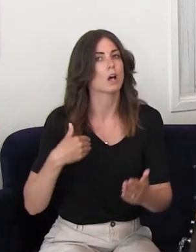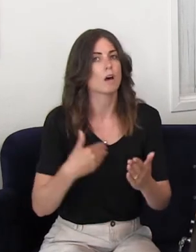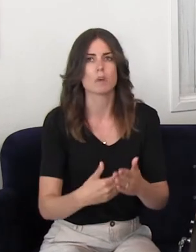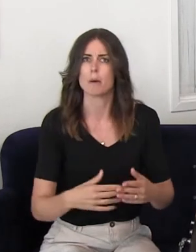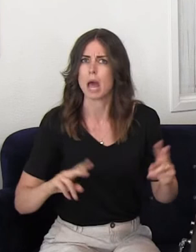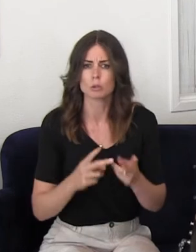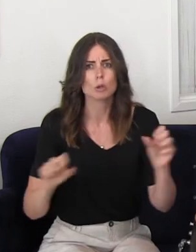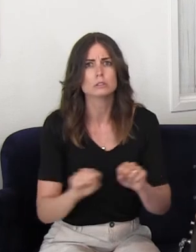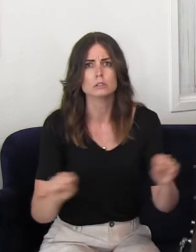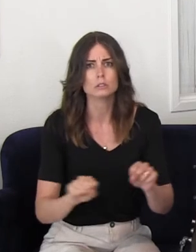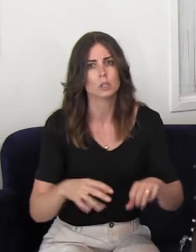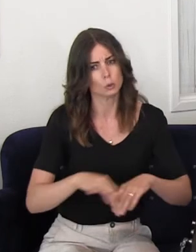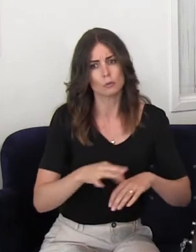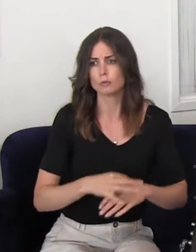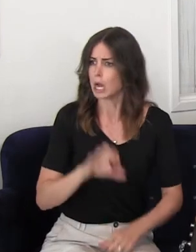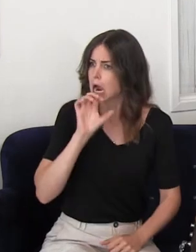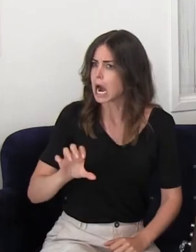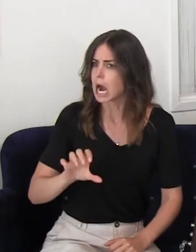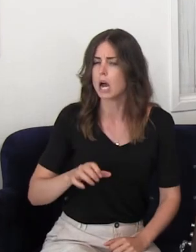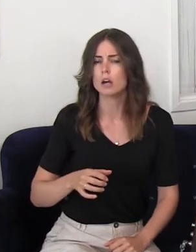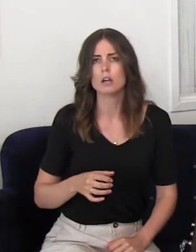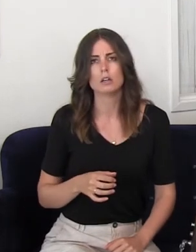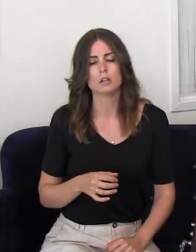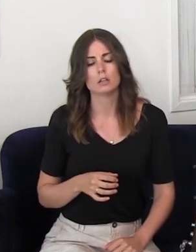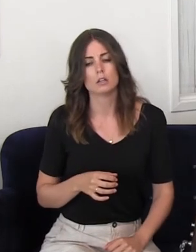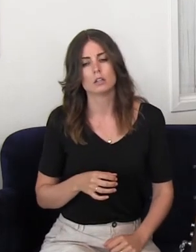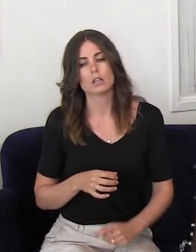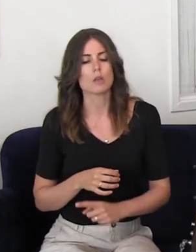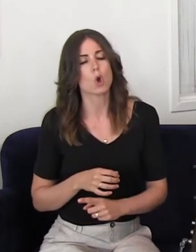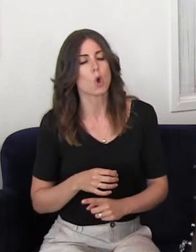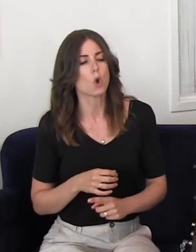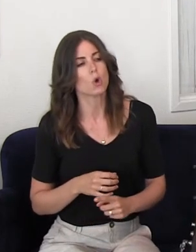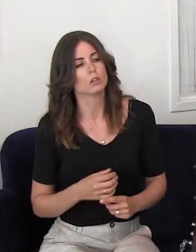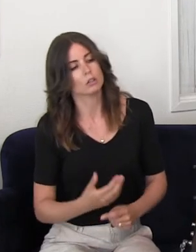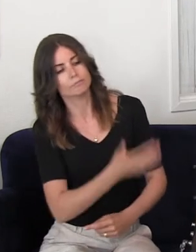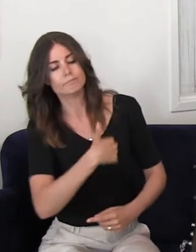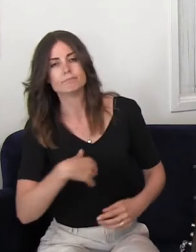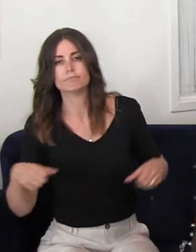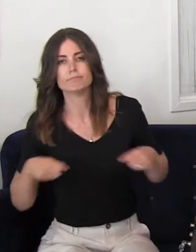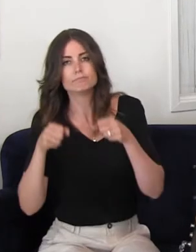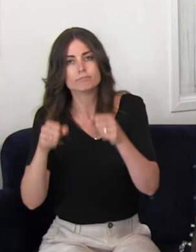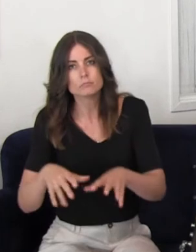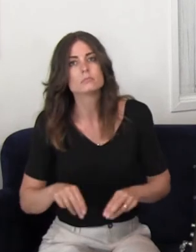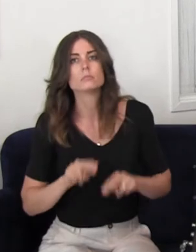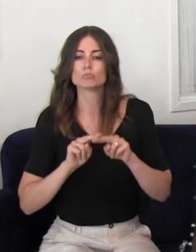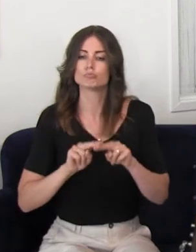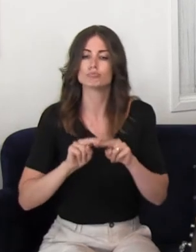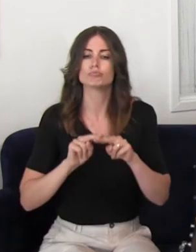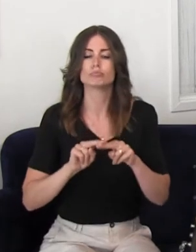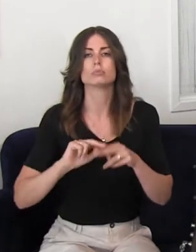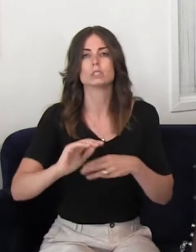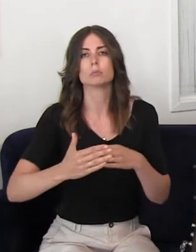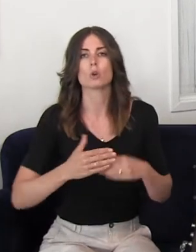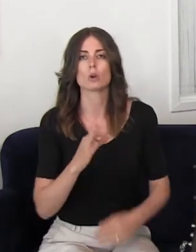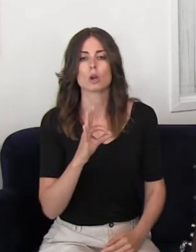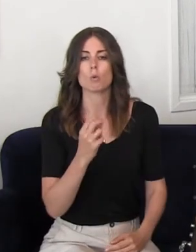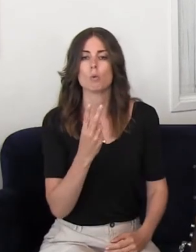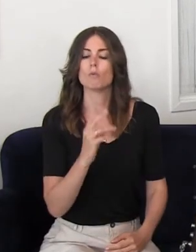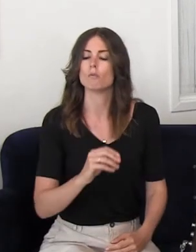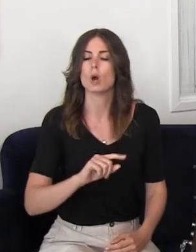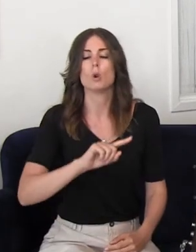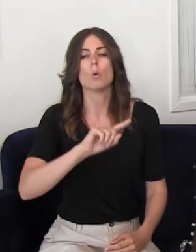tid. Så han fick sig en rejäl utskällning. Och så lastade han väl in tanten och packningen och så började de åka in mot Hova igen. Lugnt